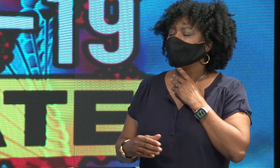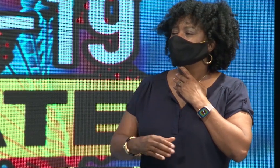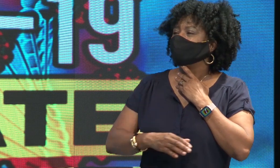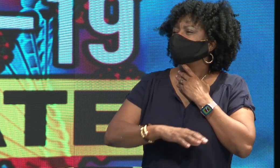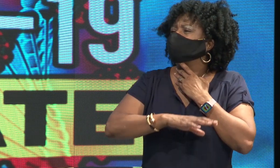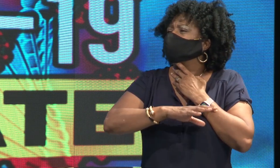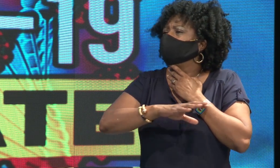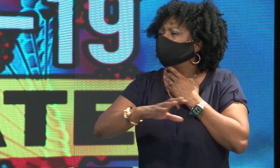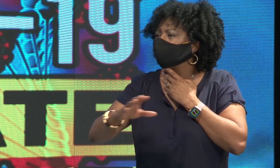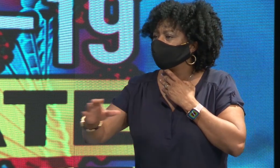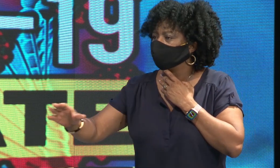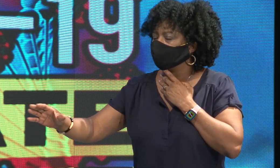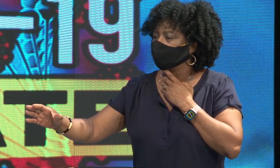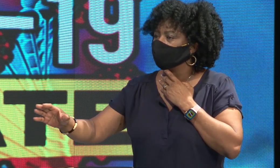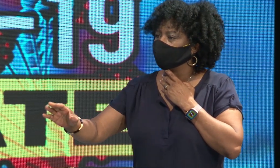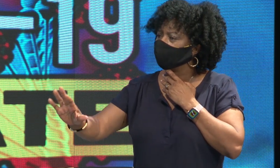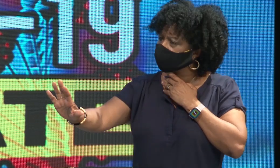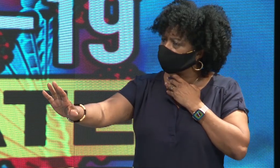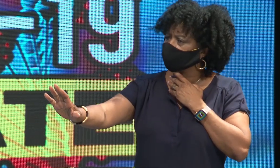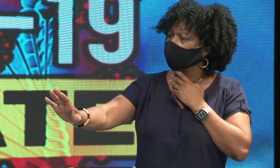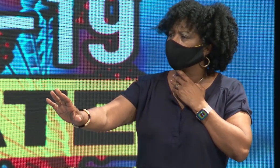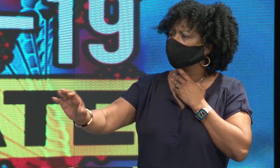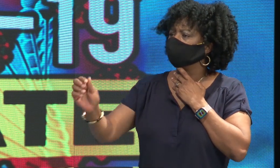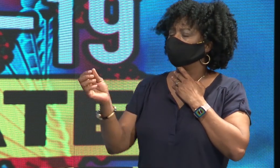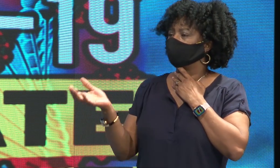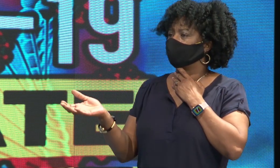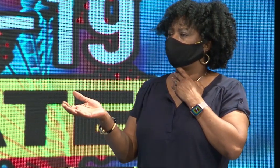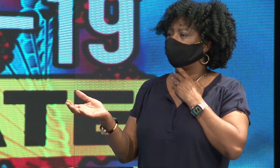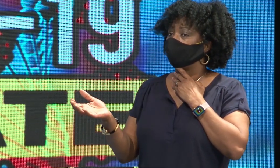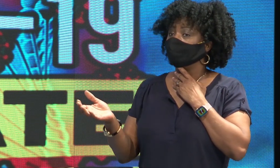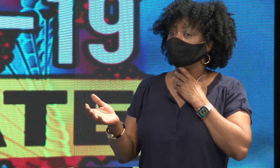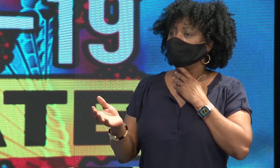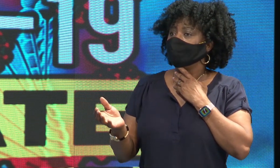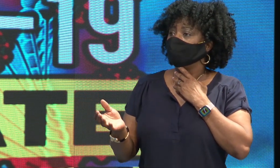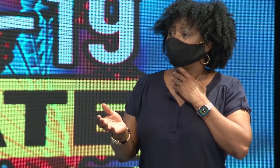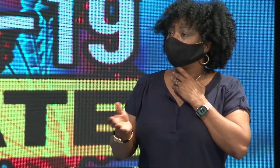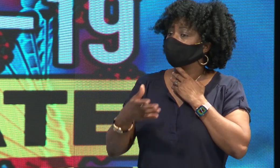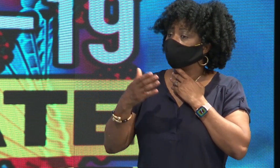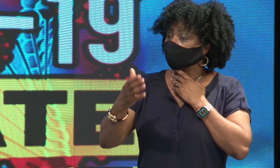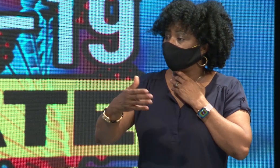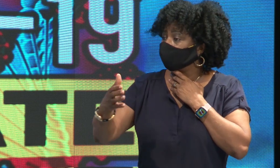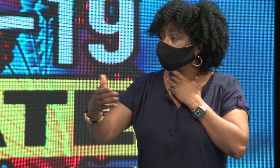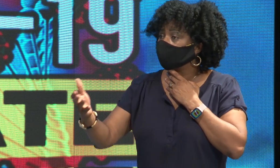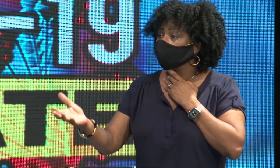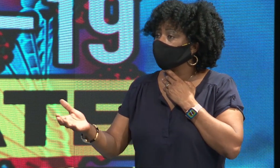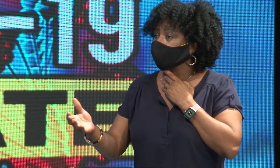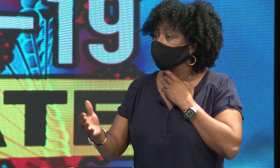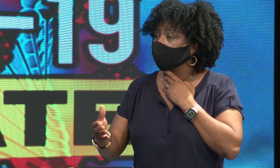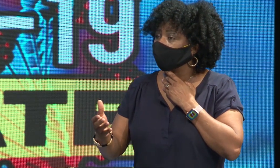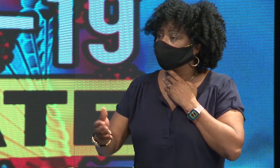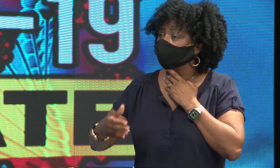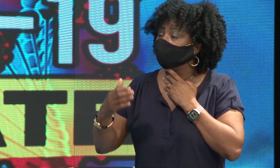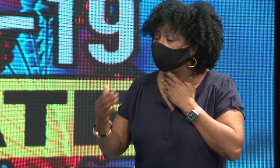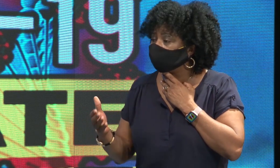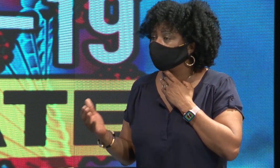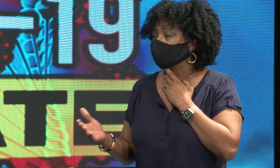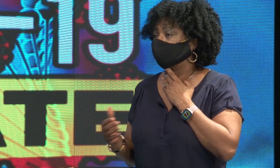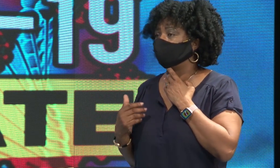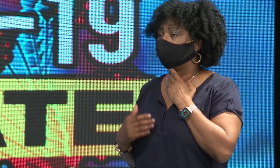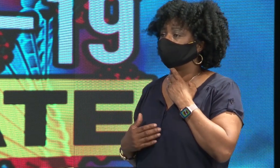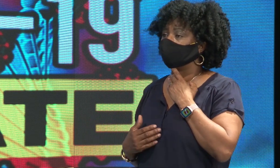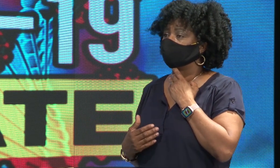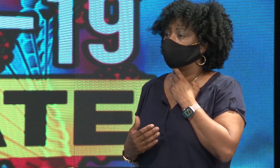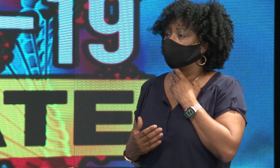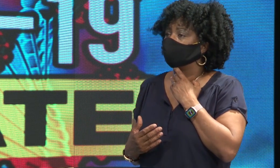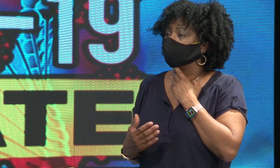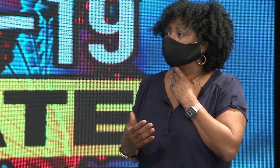Mm-hmm. Dat er zoveel mensen op straat zijn. Dat ze boodschappen gaan doen is één ding. Maar dat ze naar andere spullen kijken die niet nodig zijn